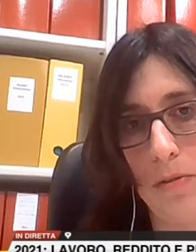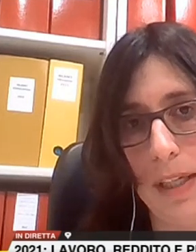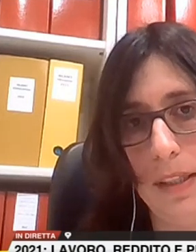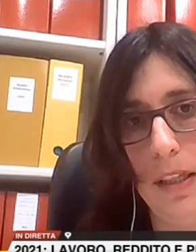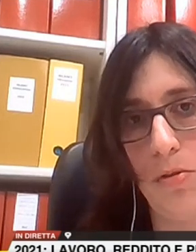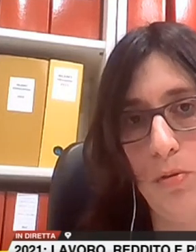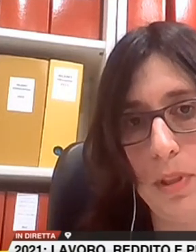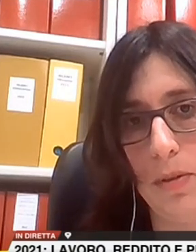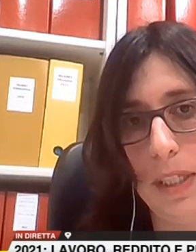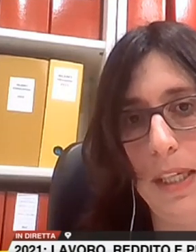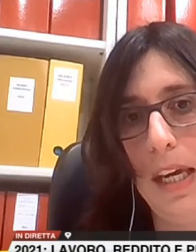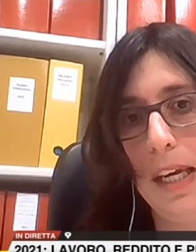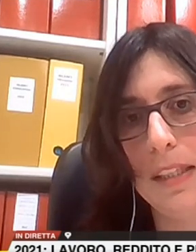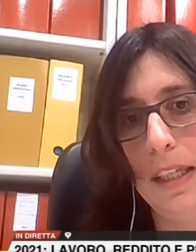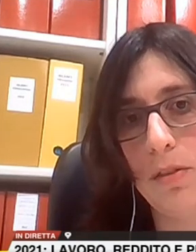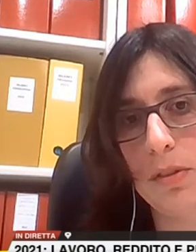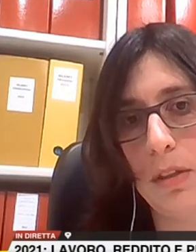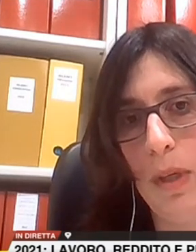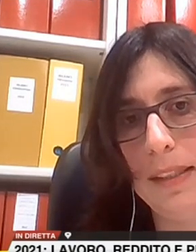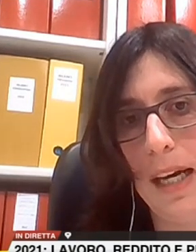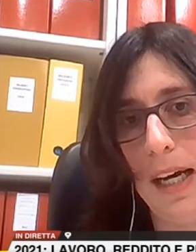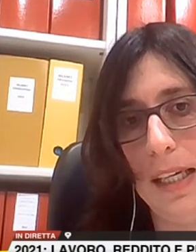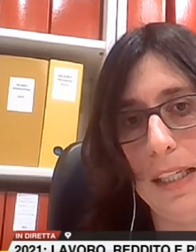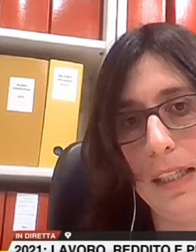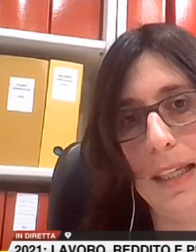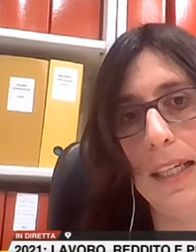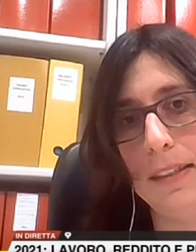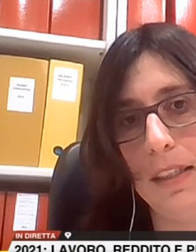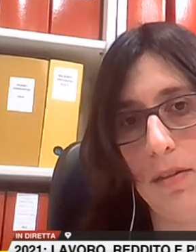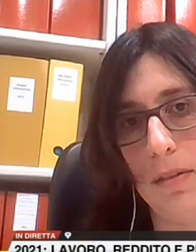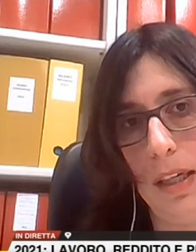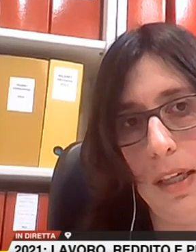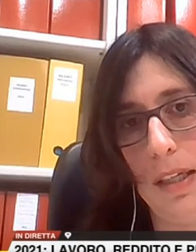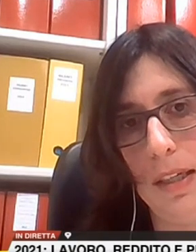bisogna trovare delle soluzioni che diano tranquillità e